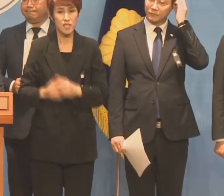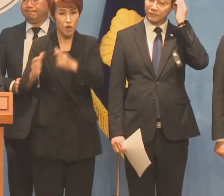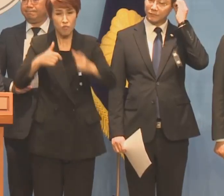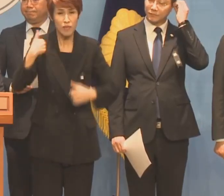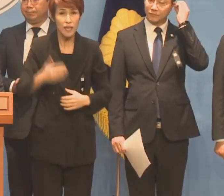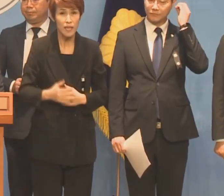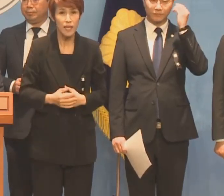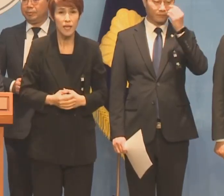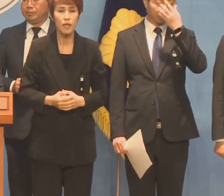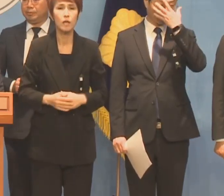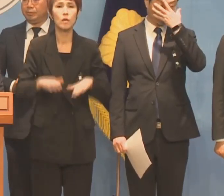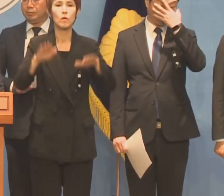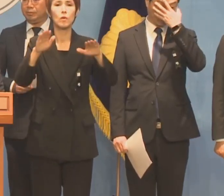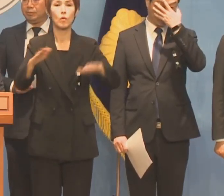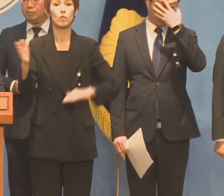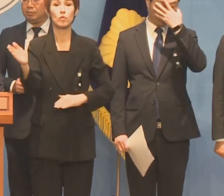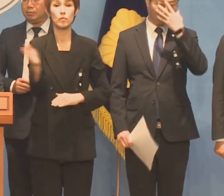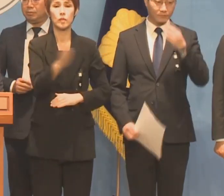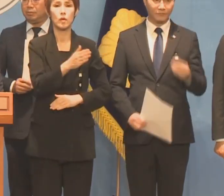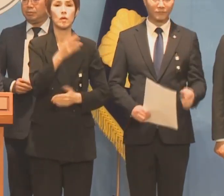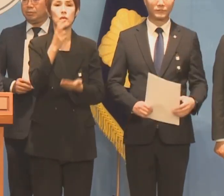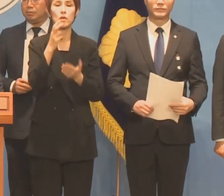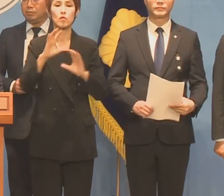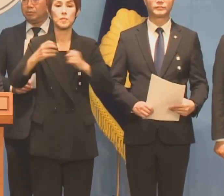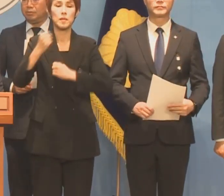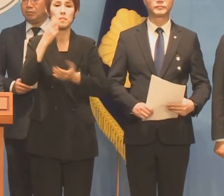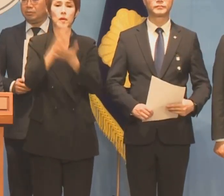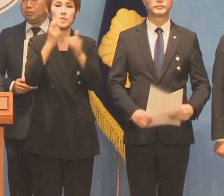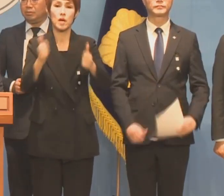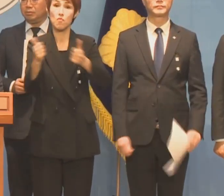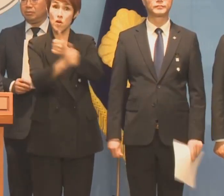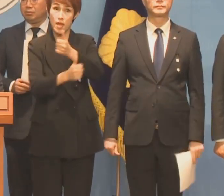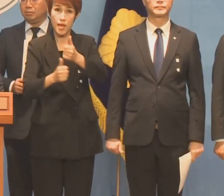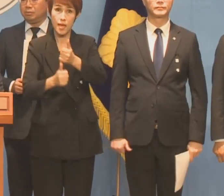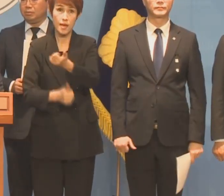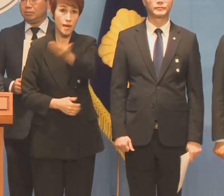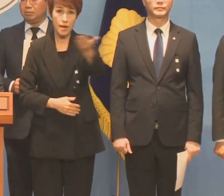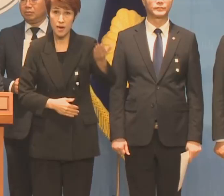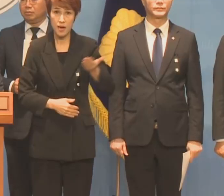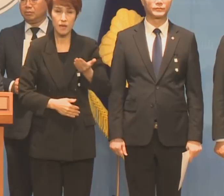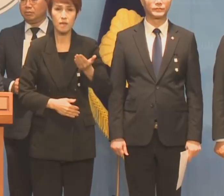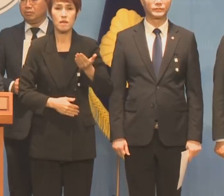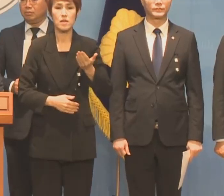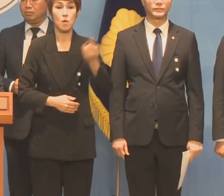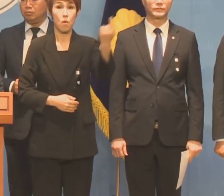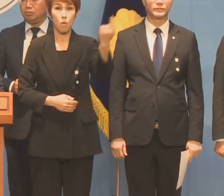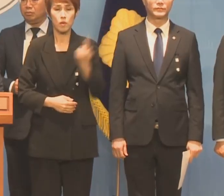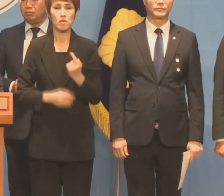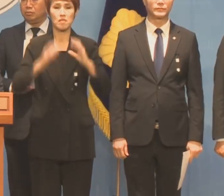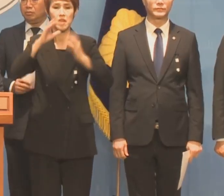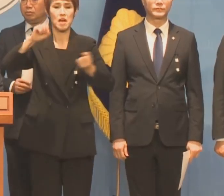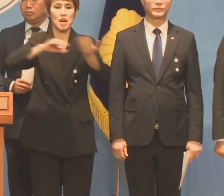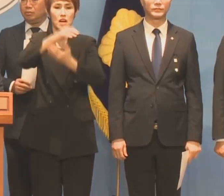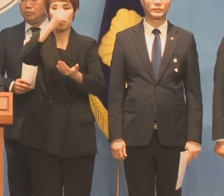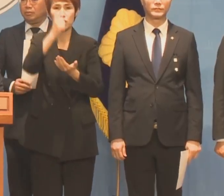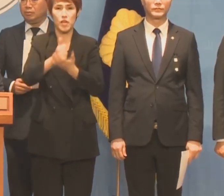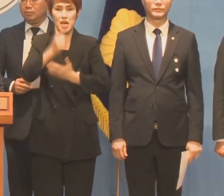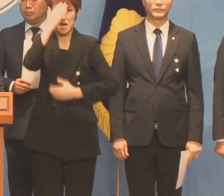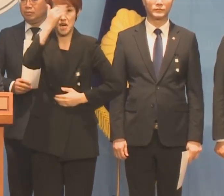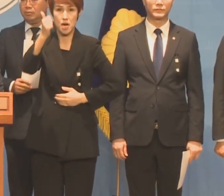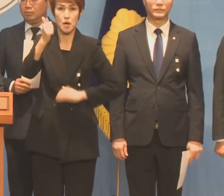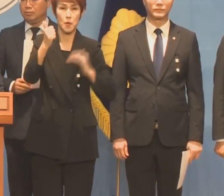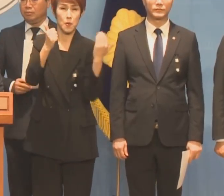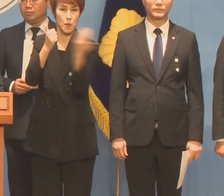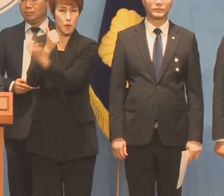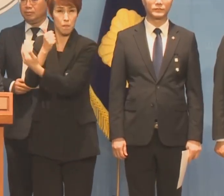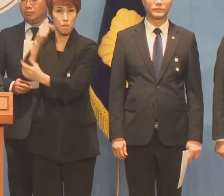이제 오늘부로 국민의힘 법사위원들은 이 소통관에 와서 내란죄 수괴 윤석열을